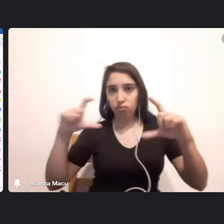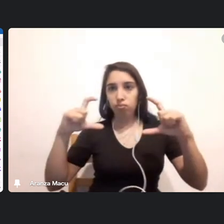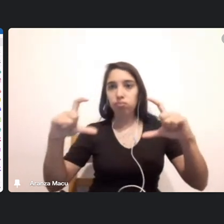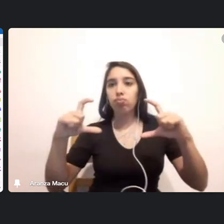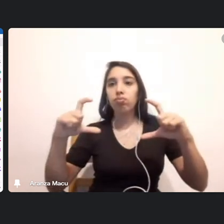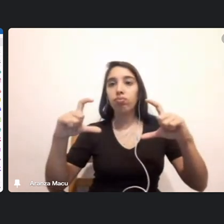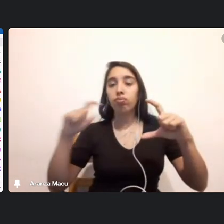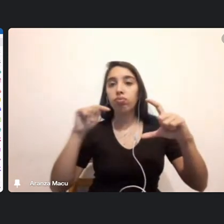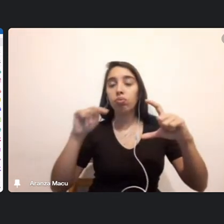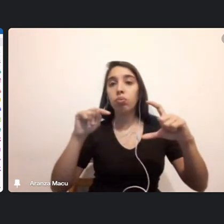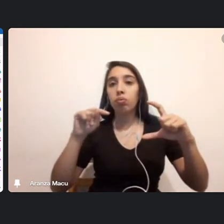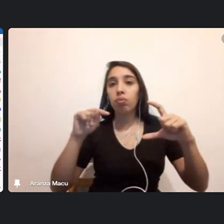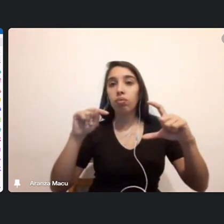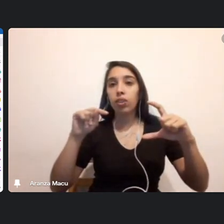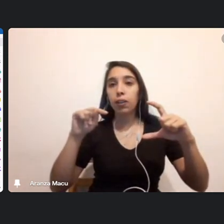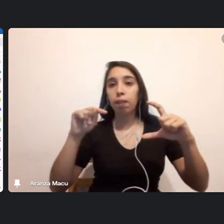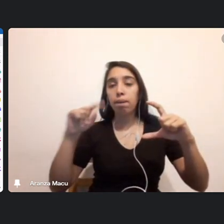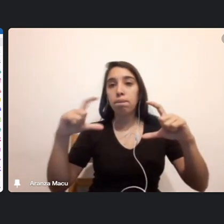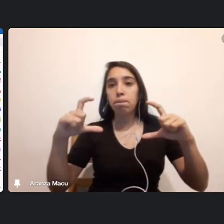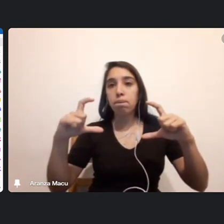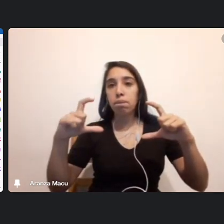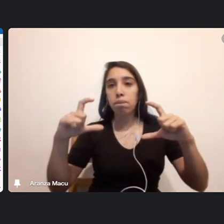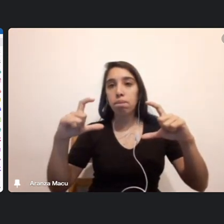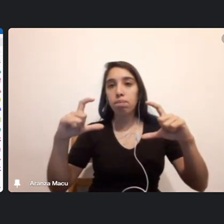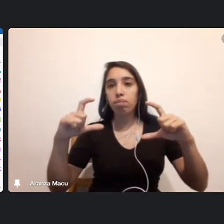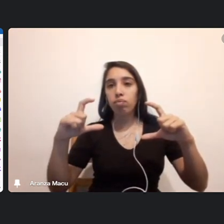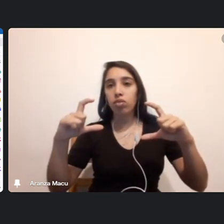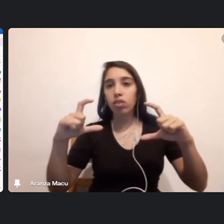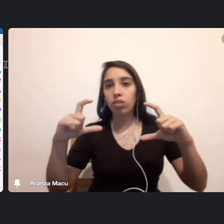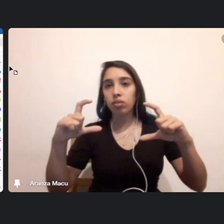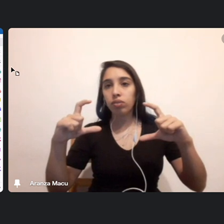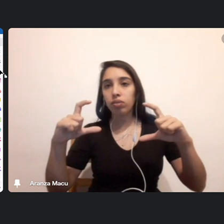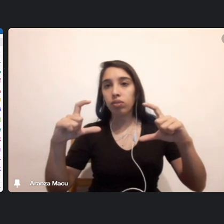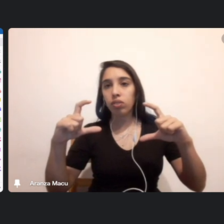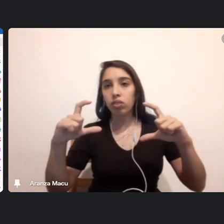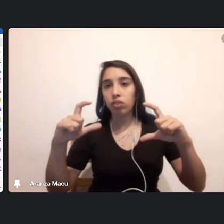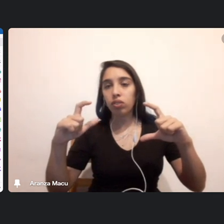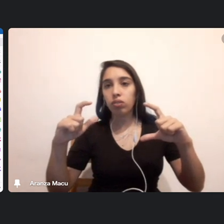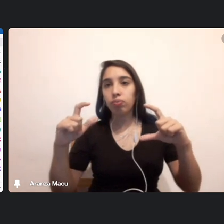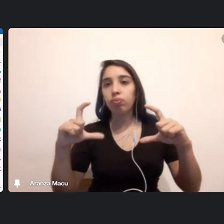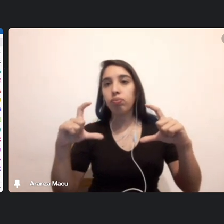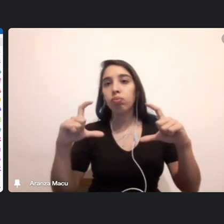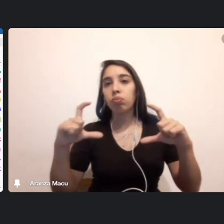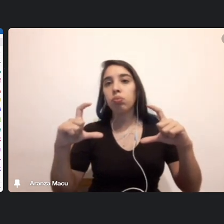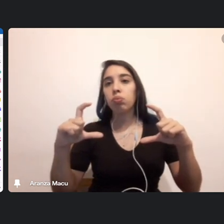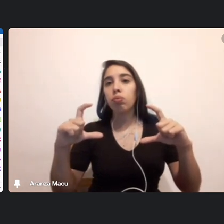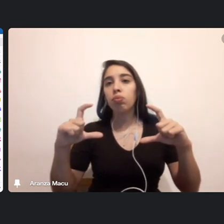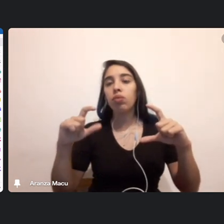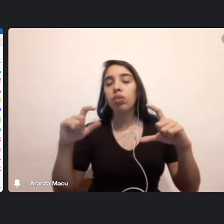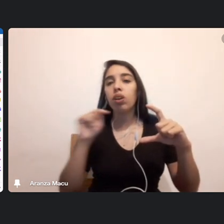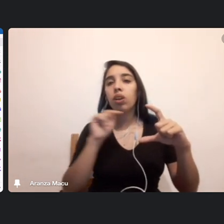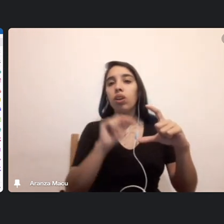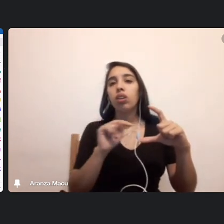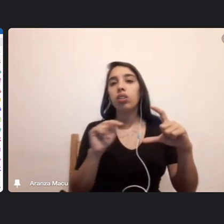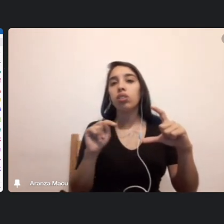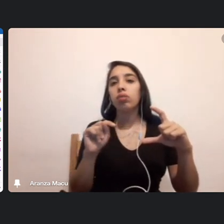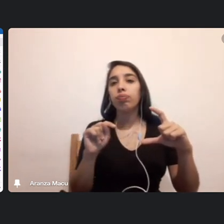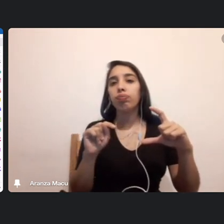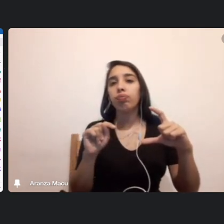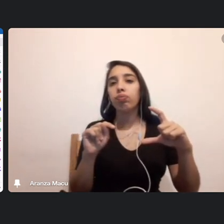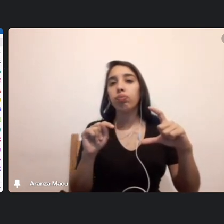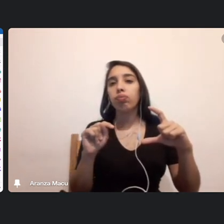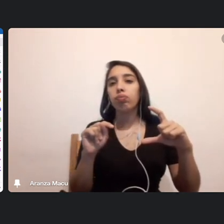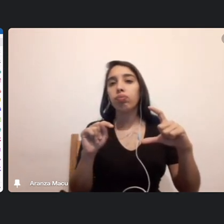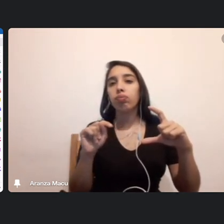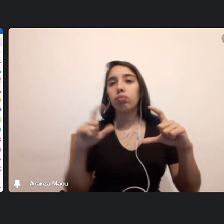sean las dos cosas clave o los desafíos clave y las oportunidades. Ahí está como parte